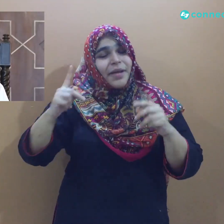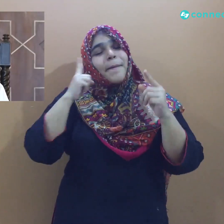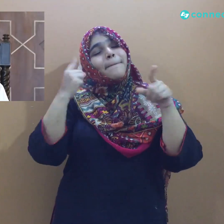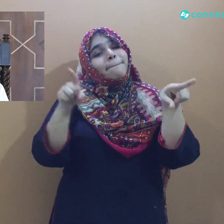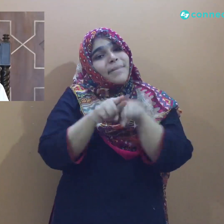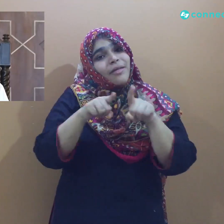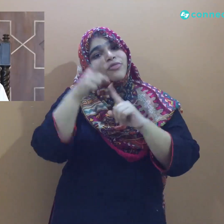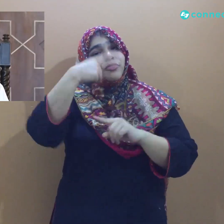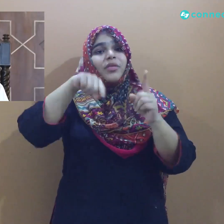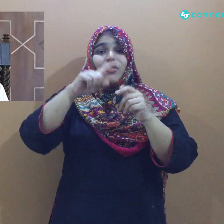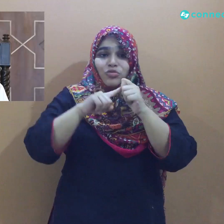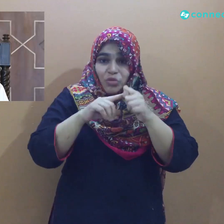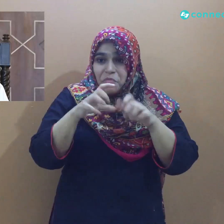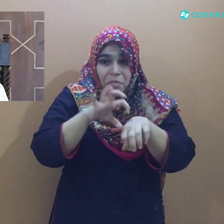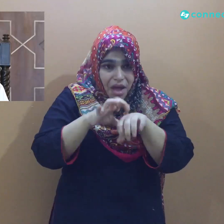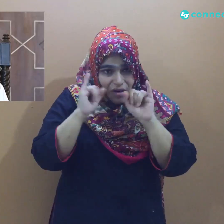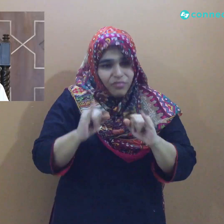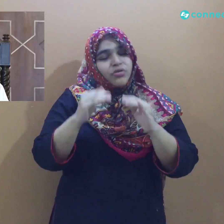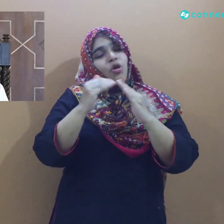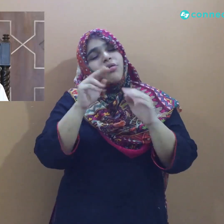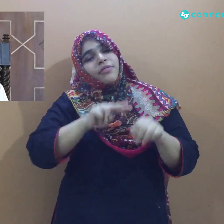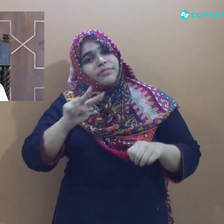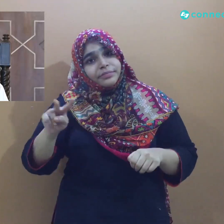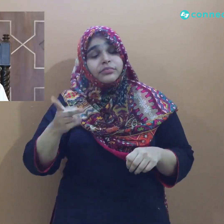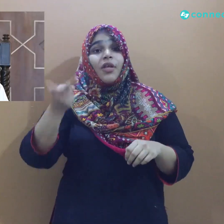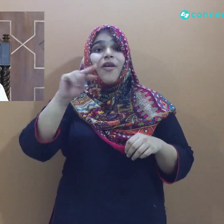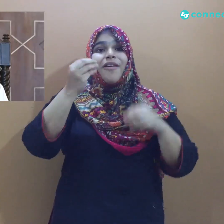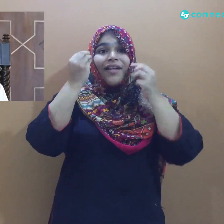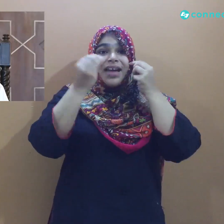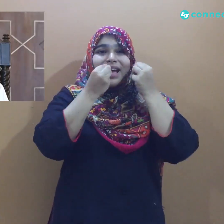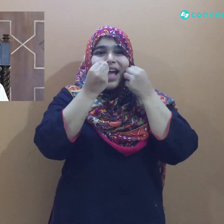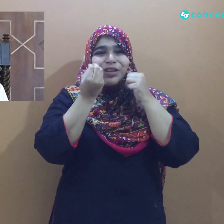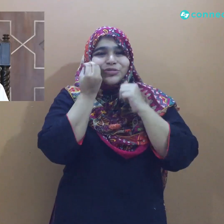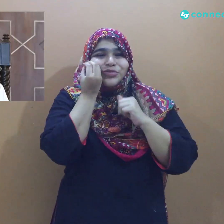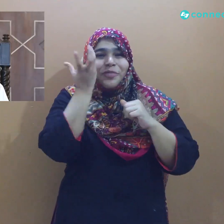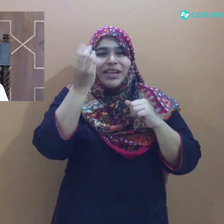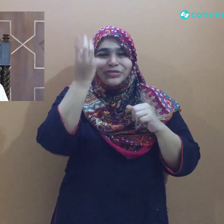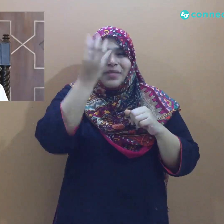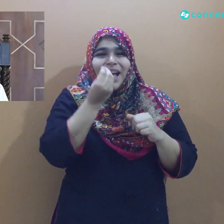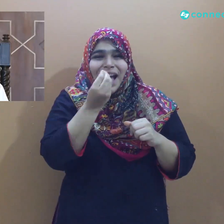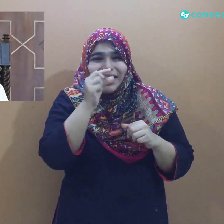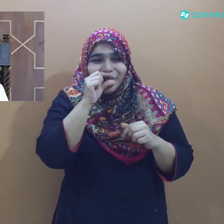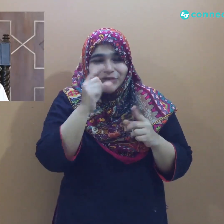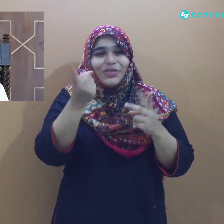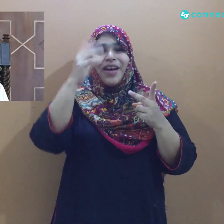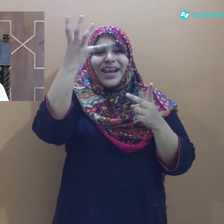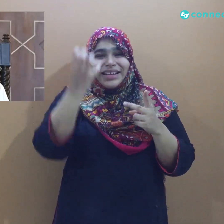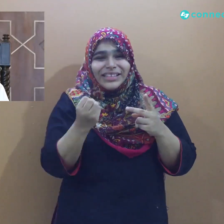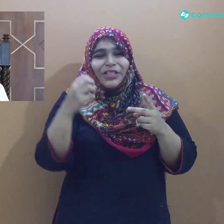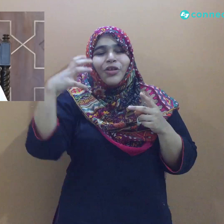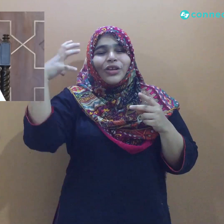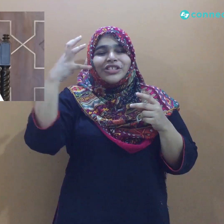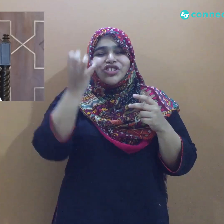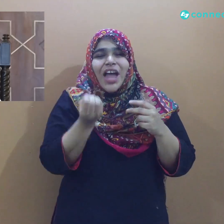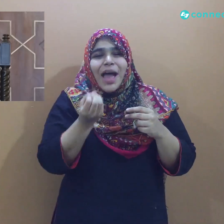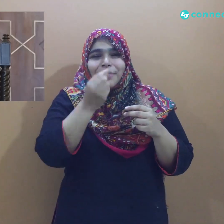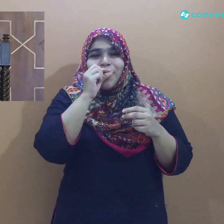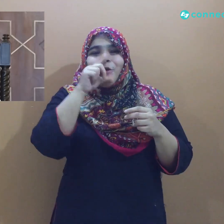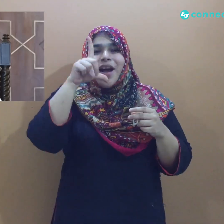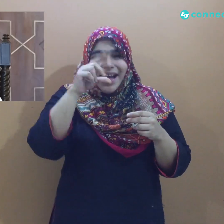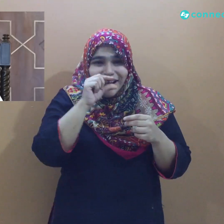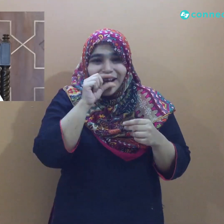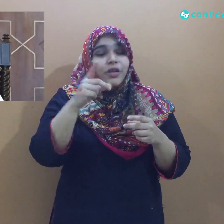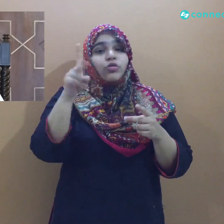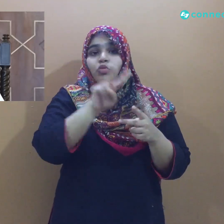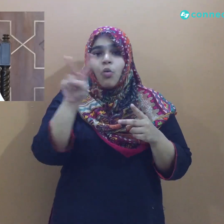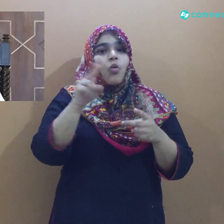17واں پوائنٹ ہے مسجد میں افطار اور سحری کا اجتماعی انتظام نہ کیا جائے۔ لوگ قریب قریب بیٹھ